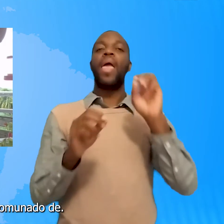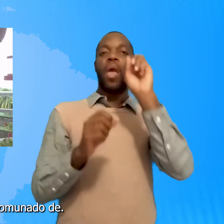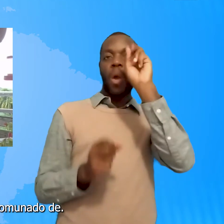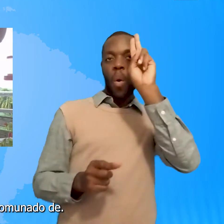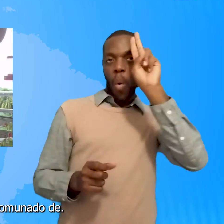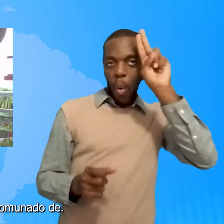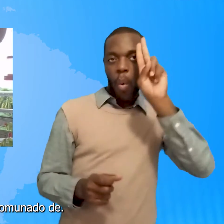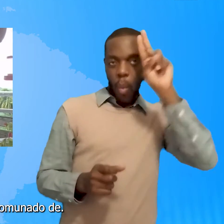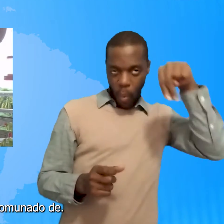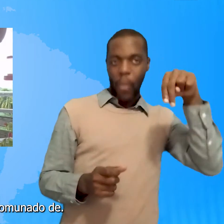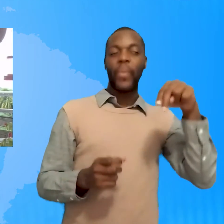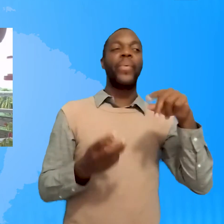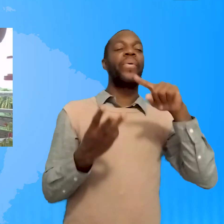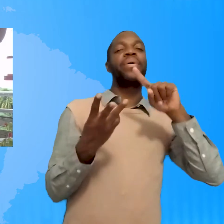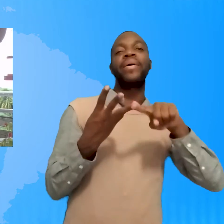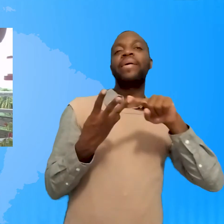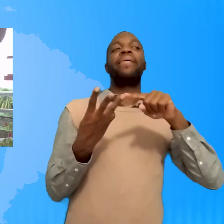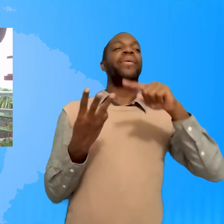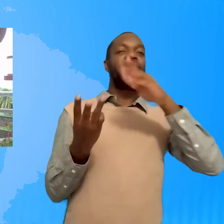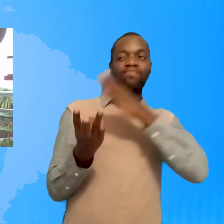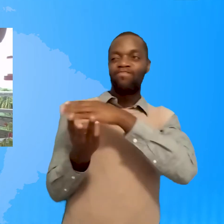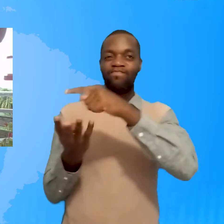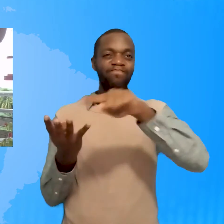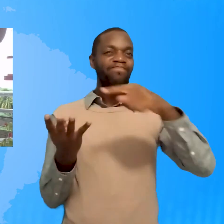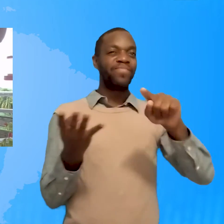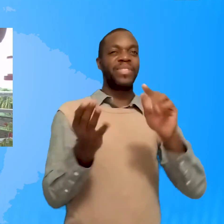trabajo mancomunado de